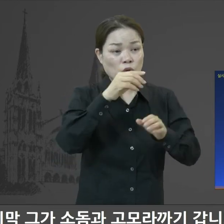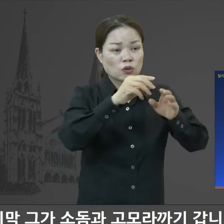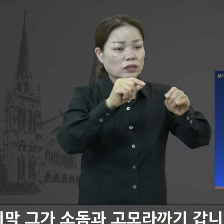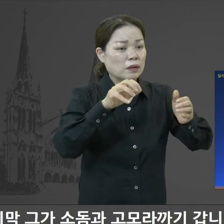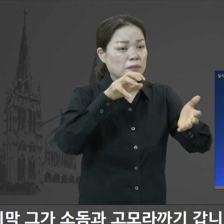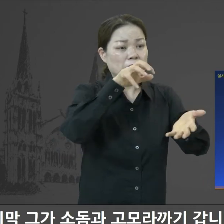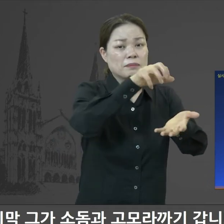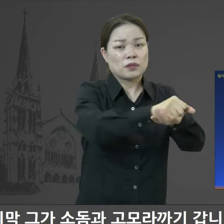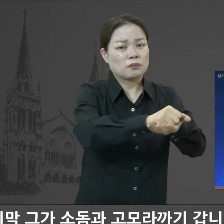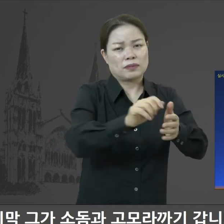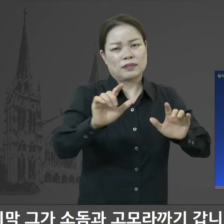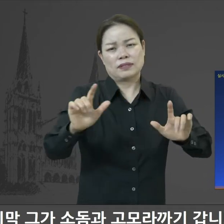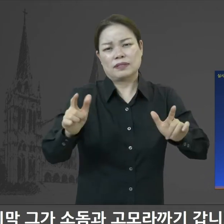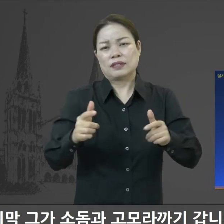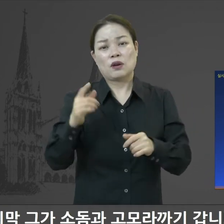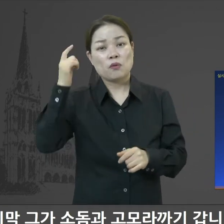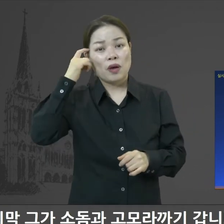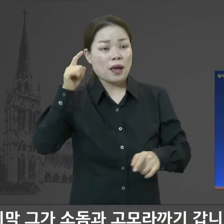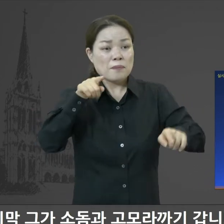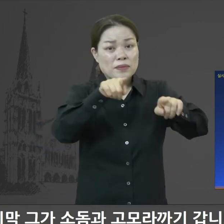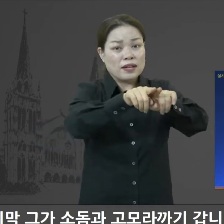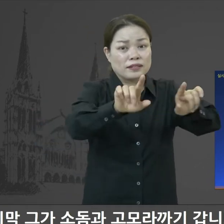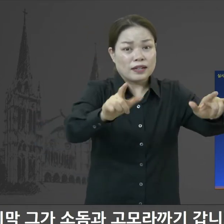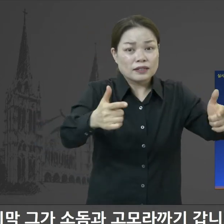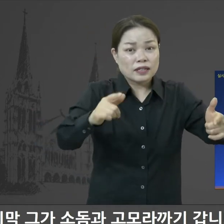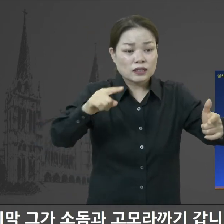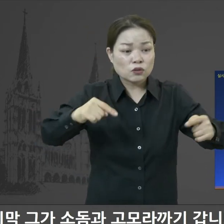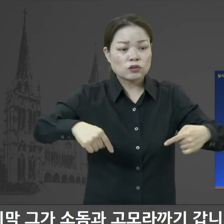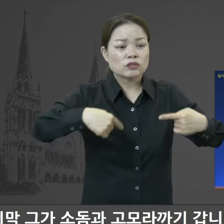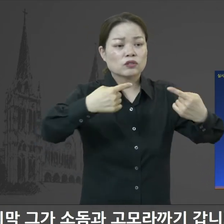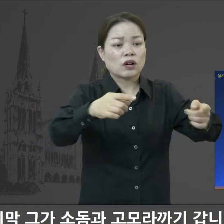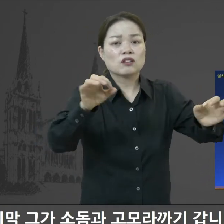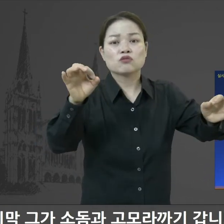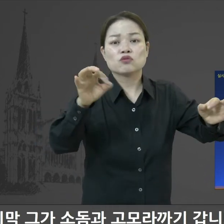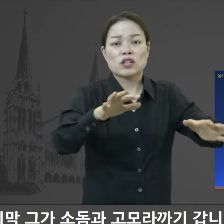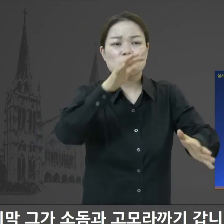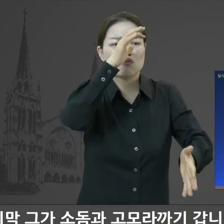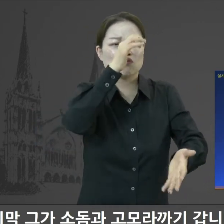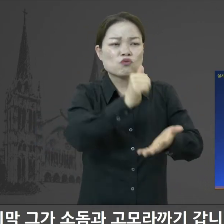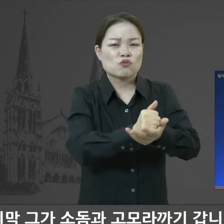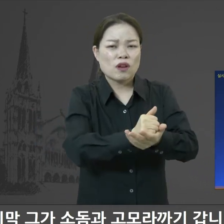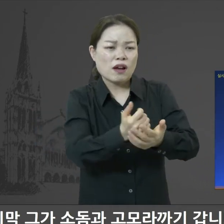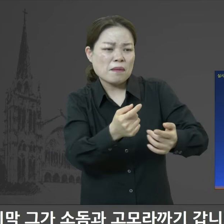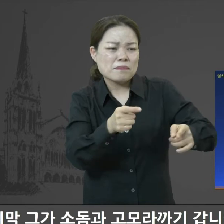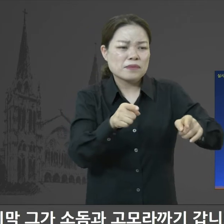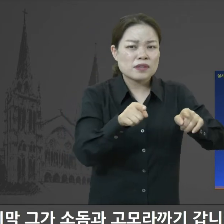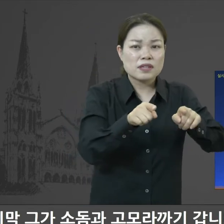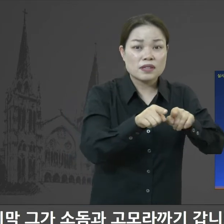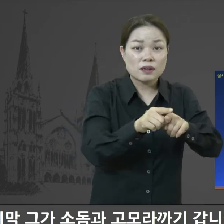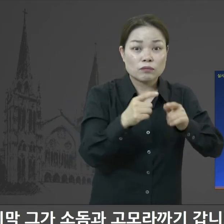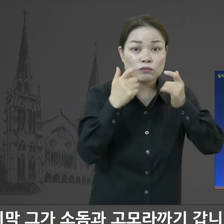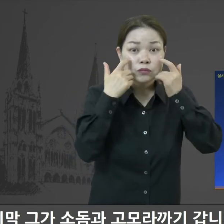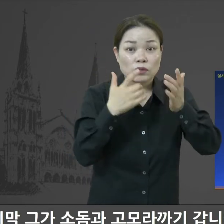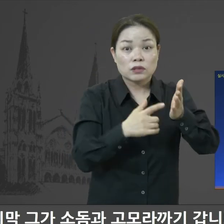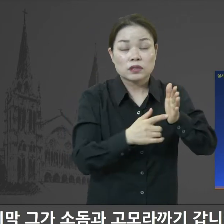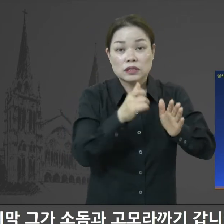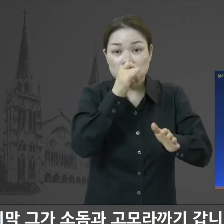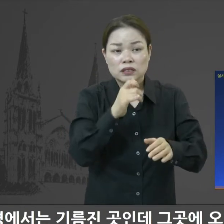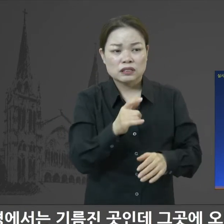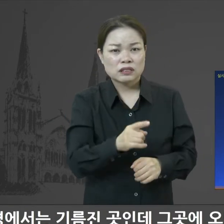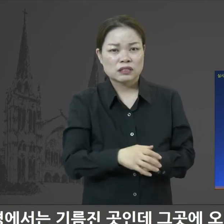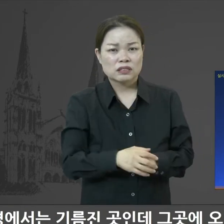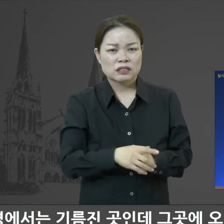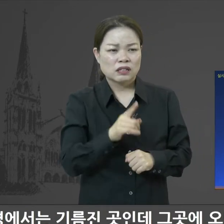자리를 잡지 않았을 것입니다. 왜요? 그곳에 들어가는 순간 죄의 냄새를 맡았을 것이 분명하기 때문입니다. 그들이